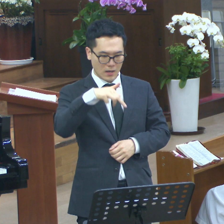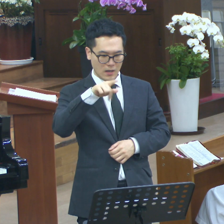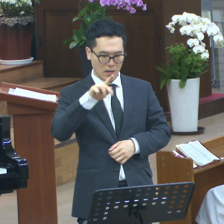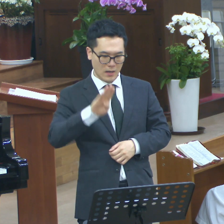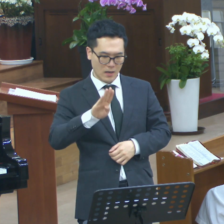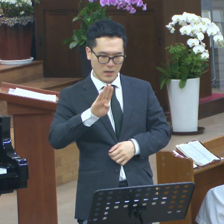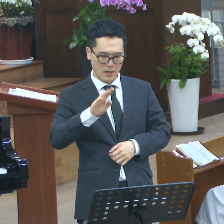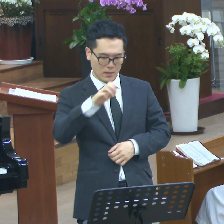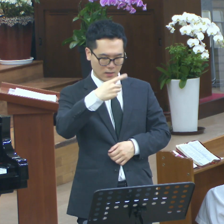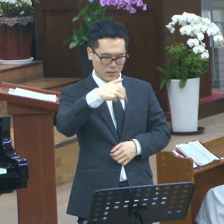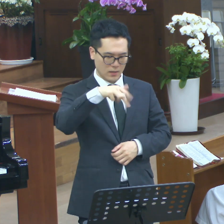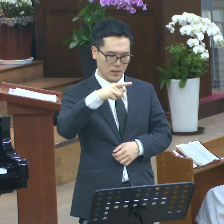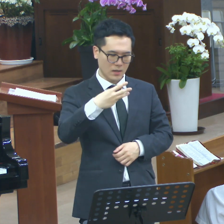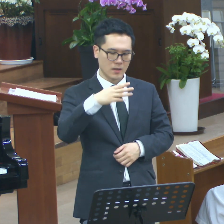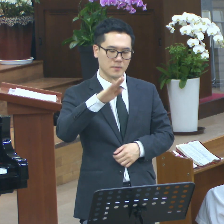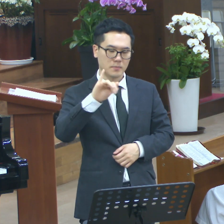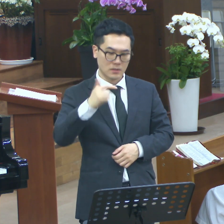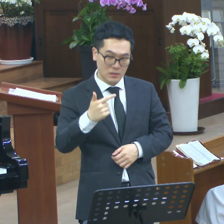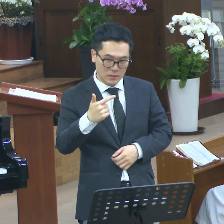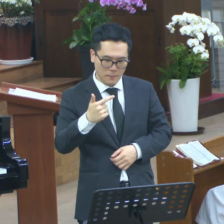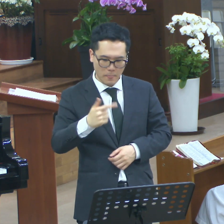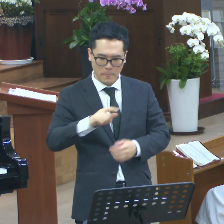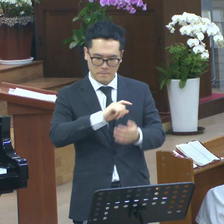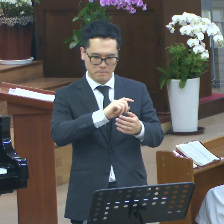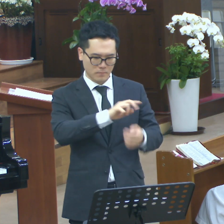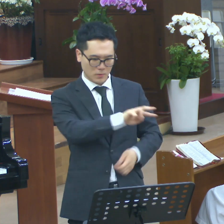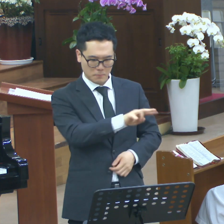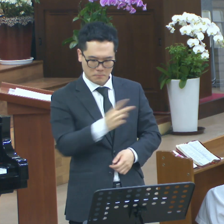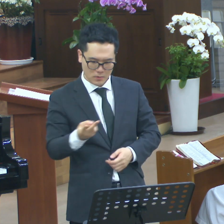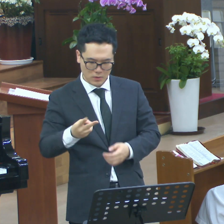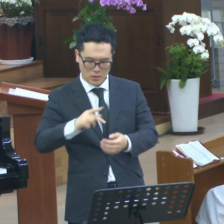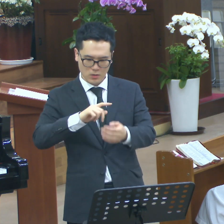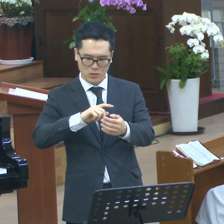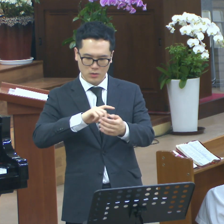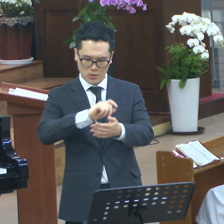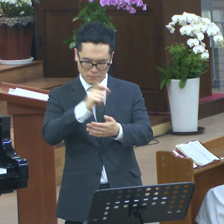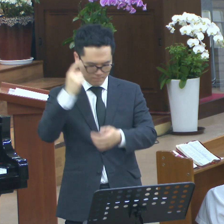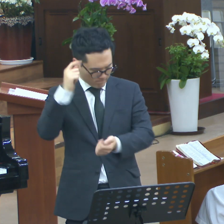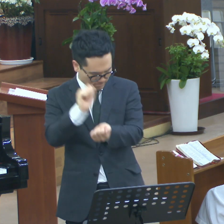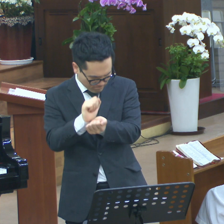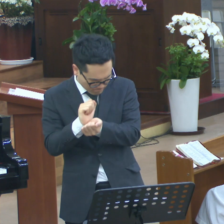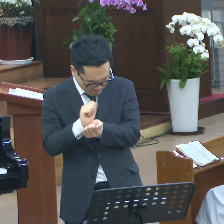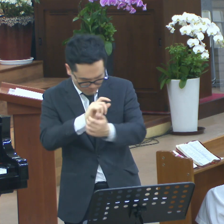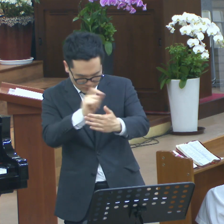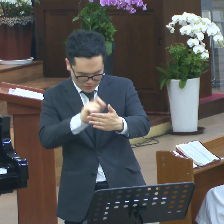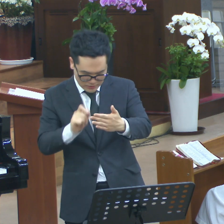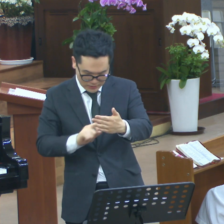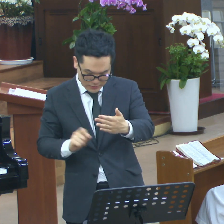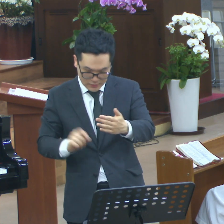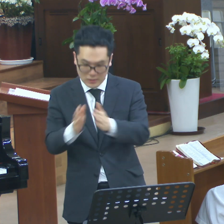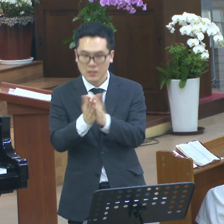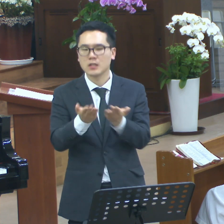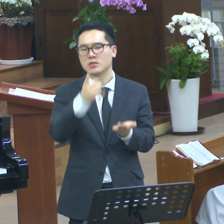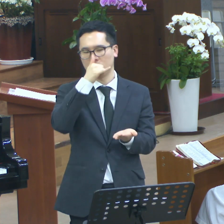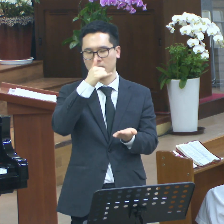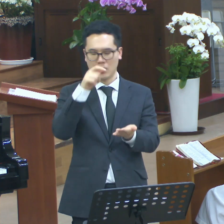프랑스어로 써놓은 시편 119편 주석이 있어요. 그것을 이분이 번역을 하면서 그 앞에